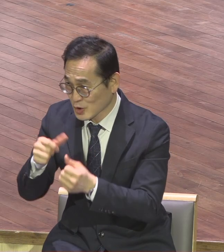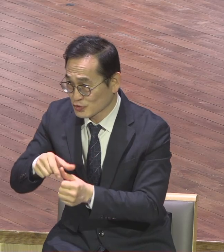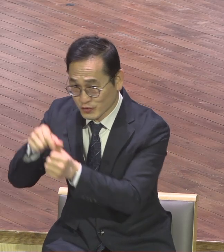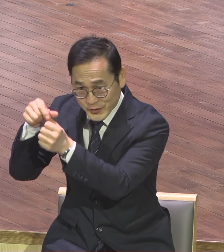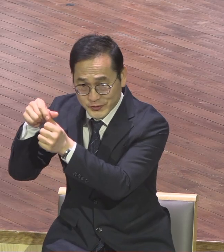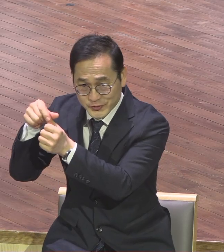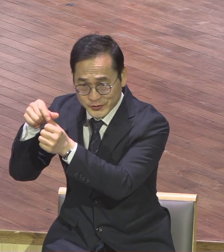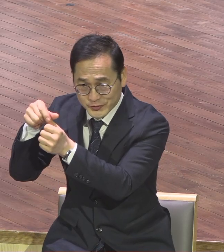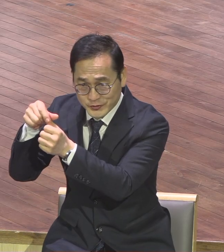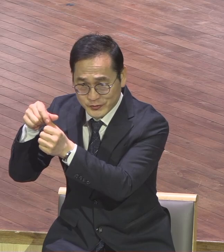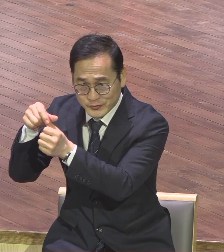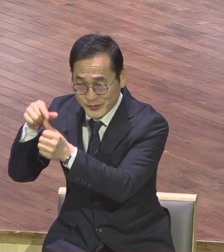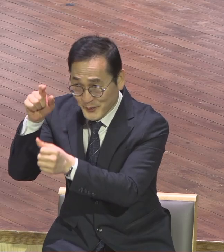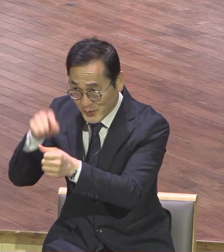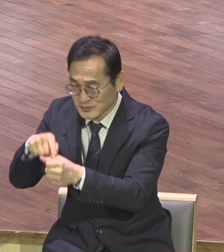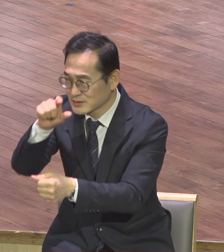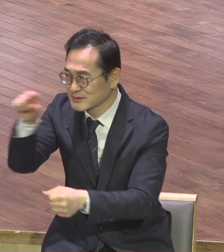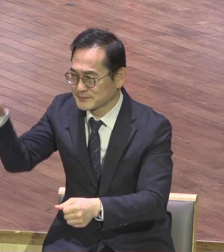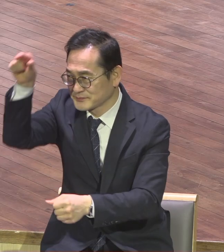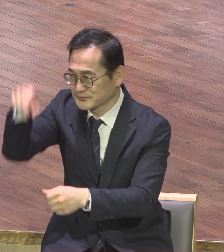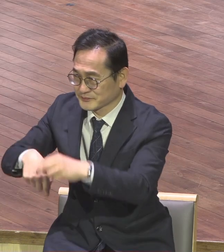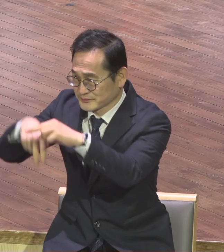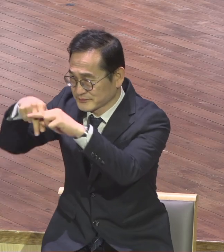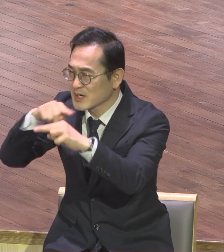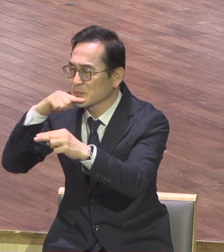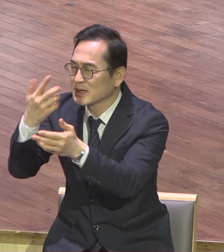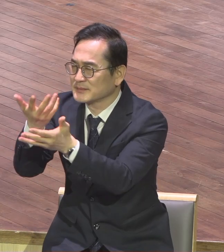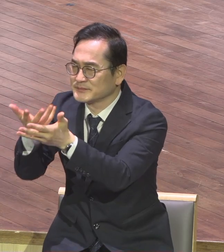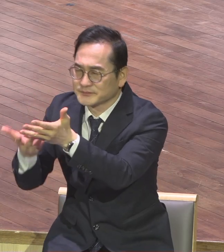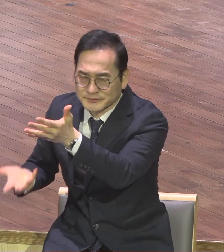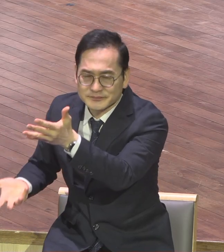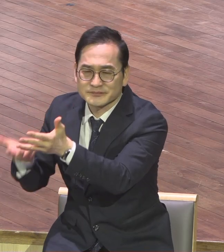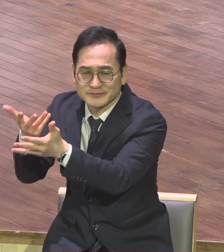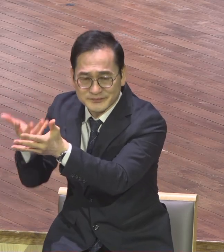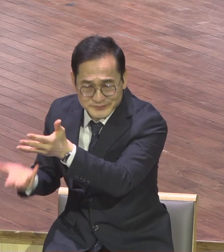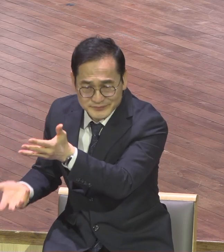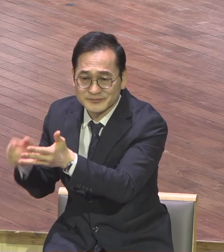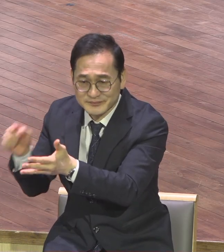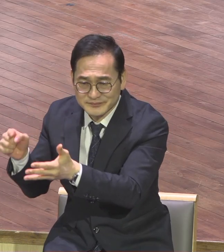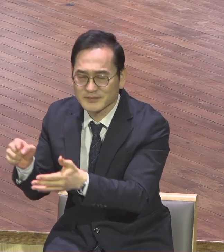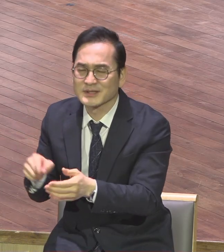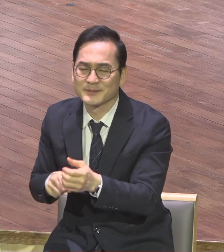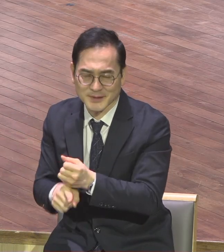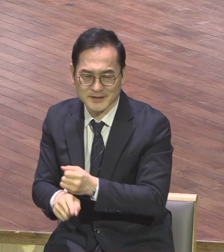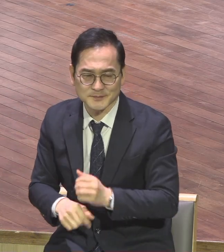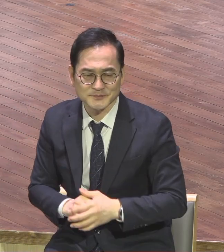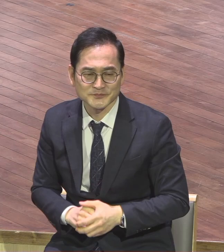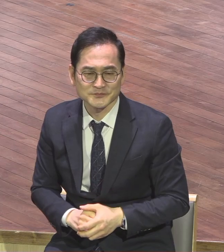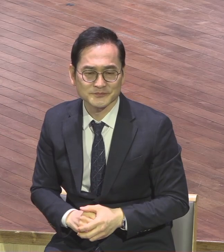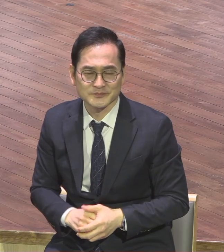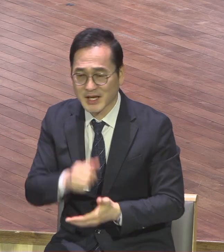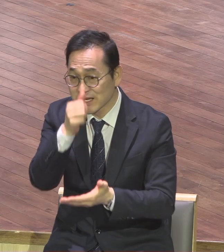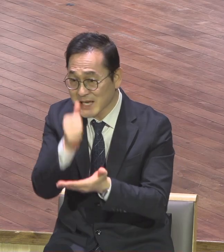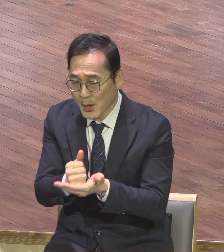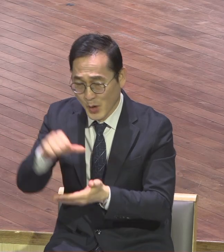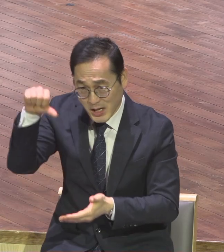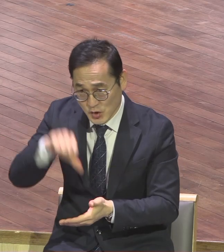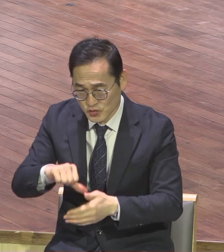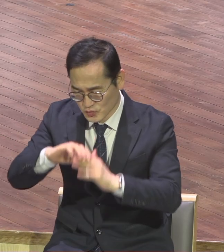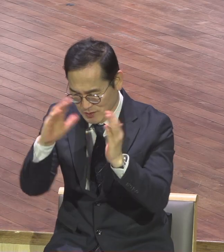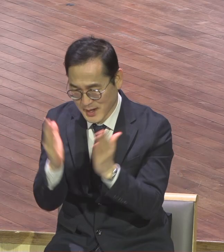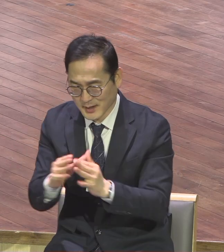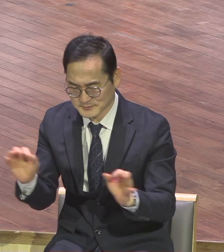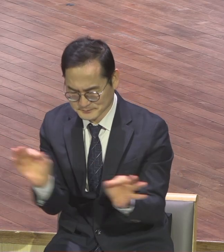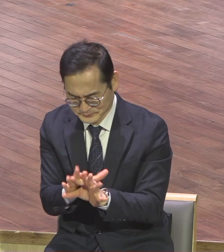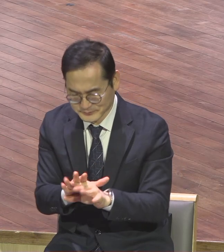구원하시어야 십자가에 달리신 보혈의 이 피, 이걸 상징해요. 우리 모든 죄와 저주를